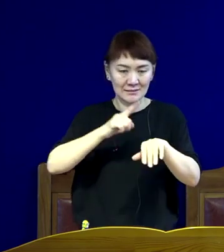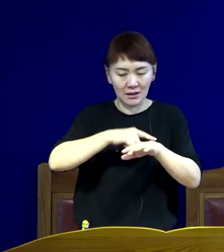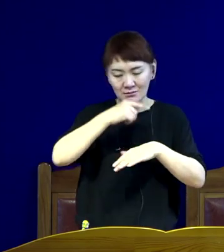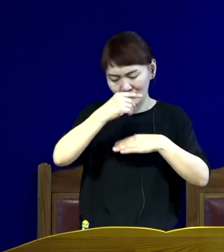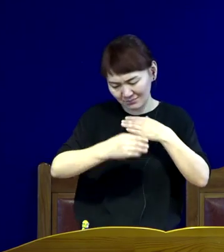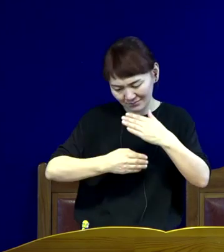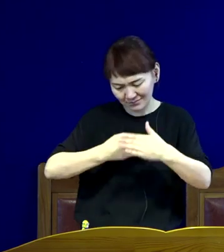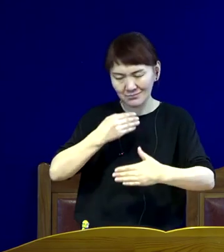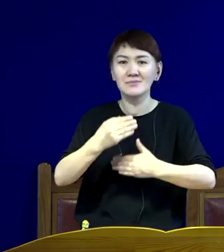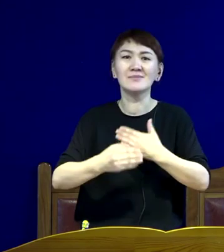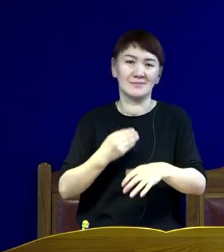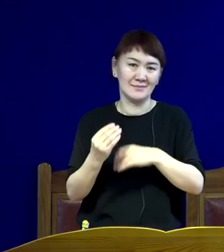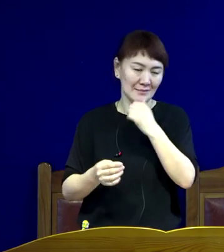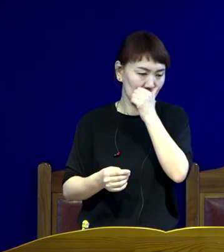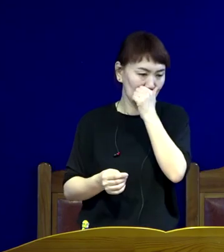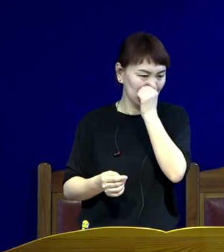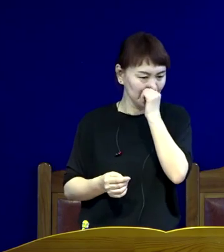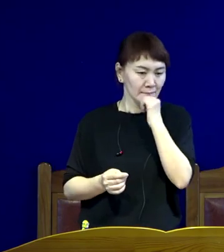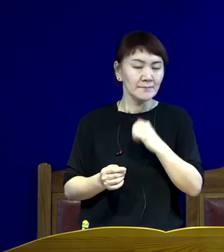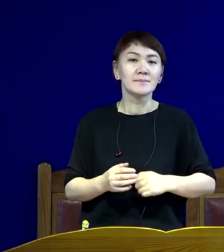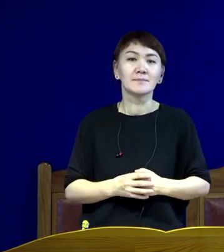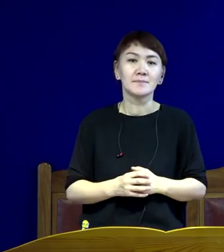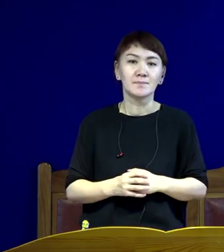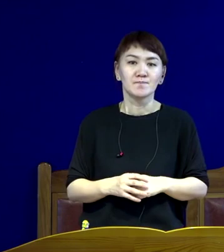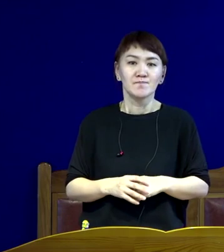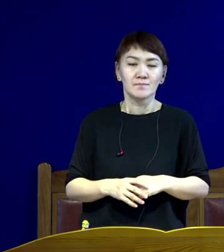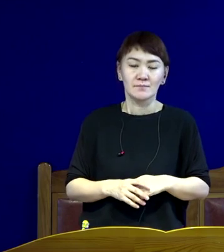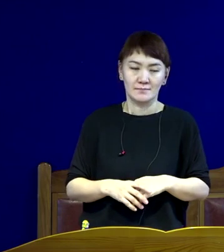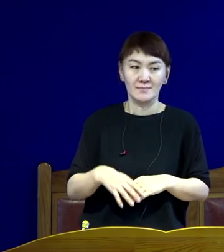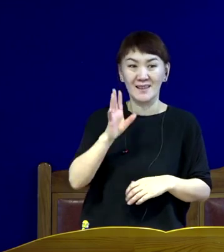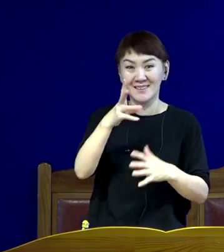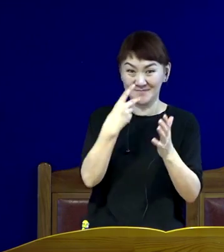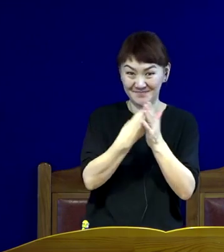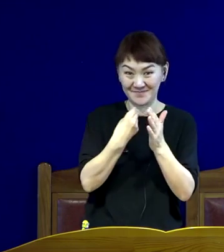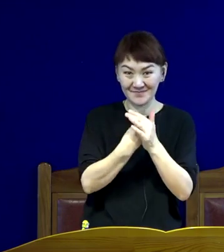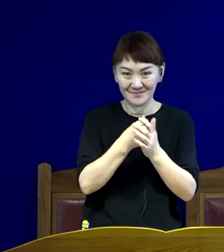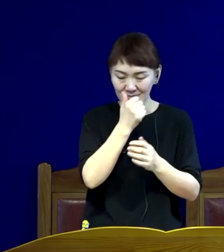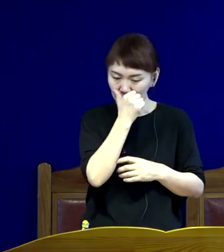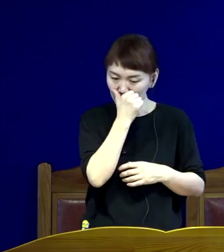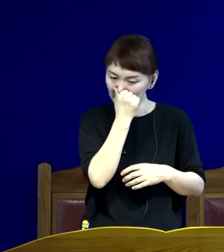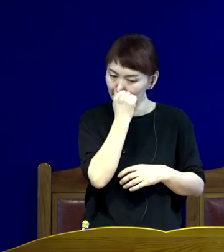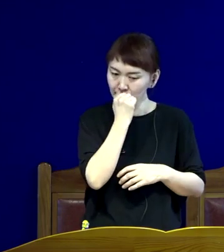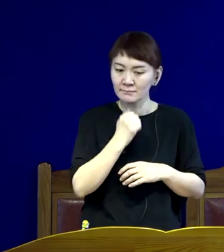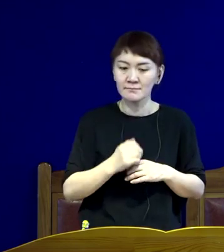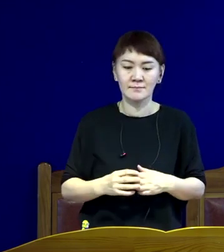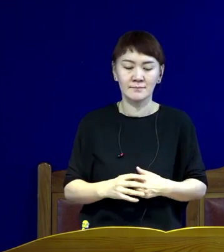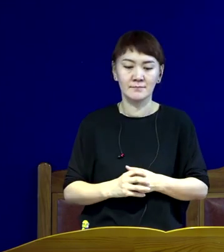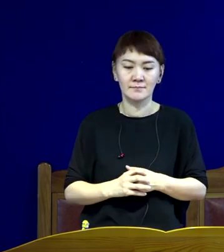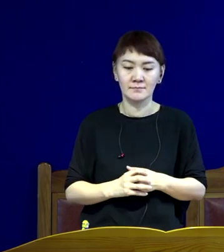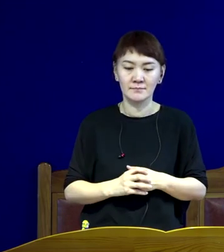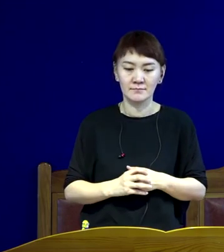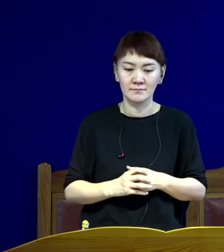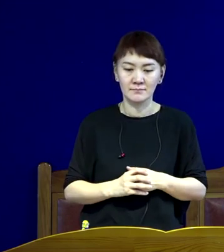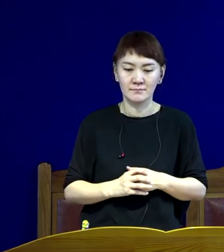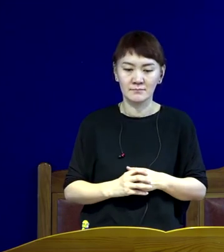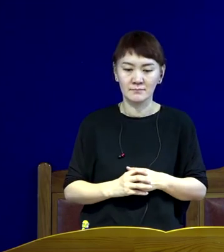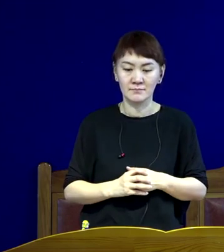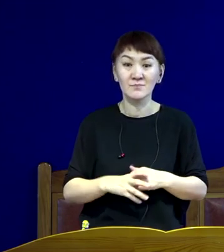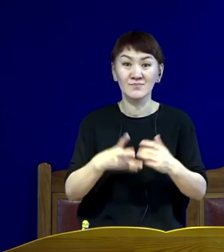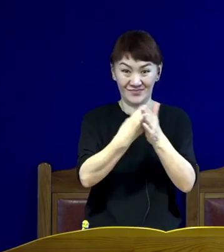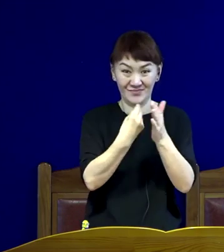Тэгээ юу хэрэгтэй хэрэггүй мэрэ ядаргаатай энэ нь арай дээр байгаа гэдэг ингэж л хийх хэрэгтэй шүү дээ. Ингээ нөхрийгөө хилж байгаа